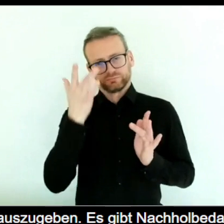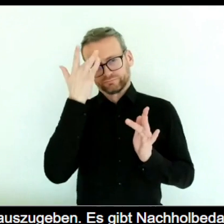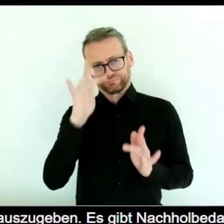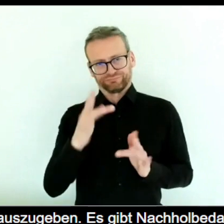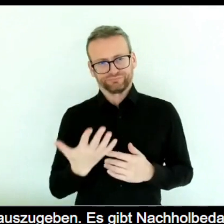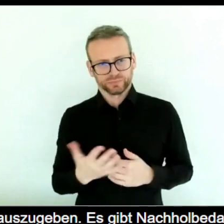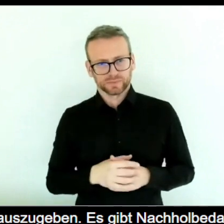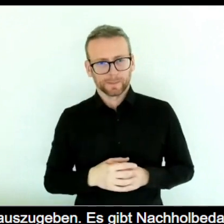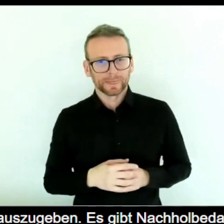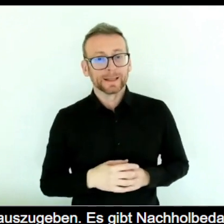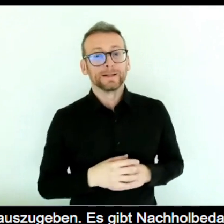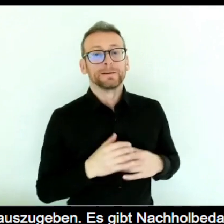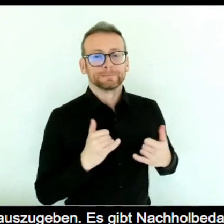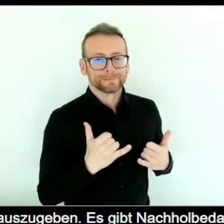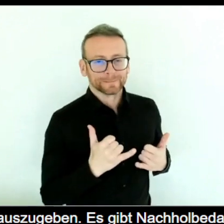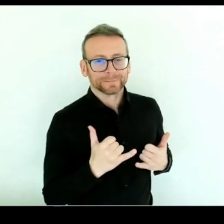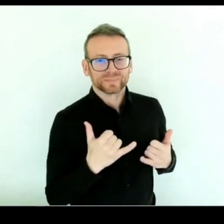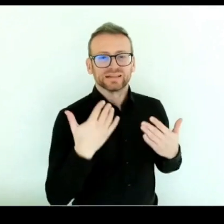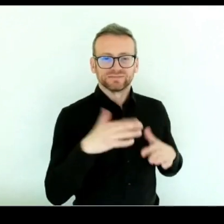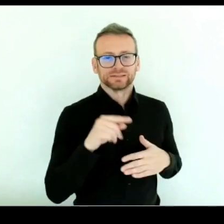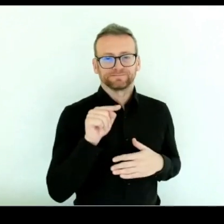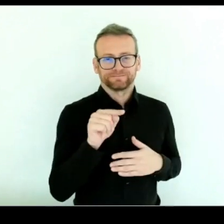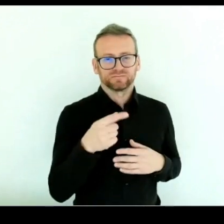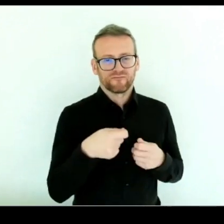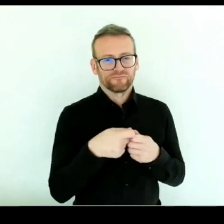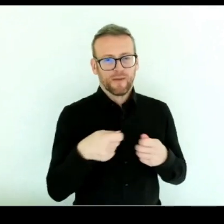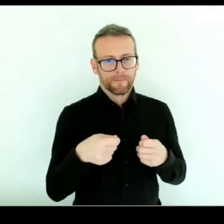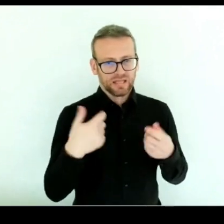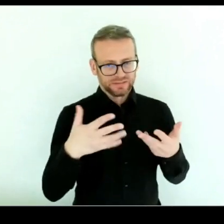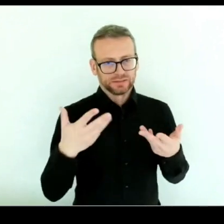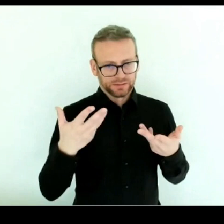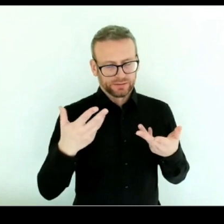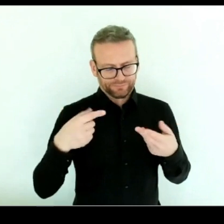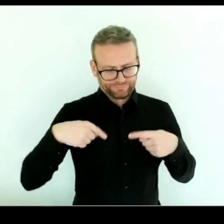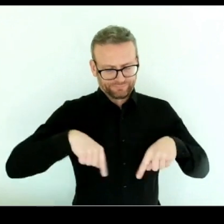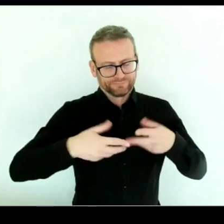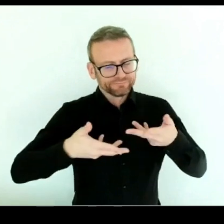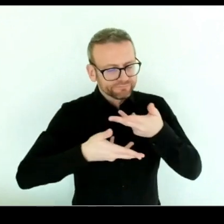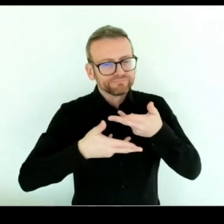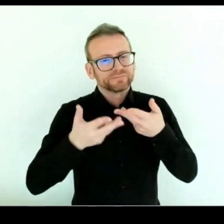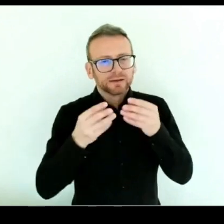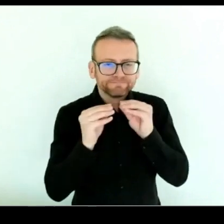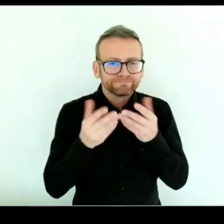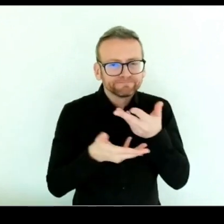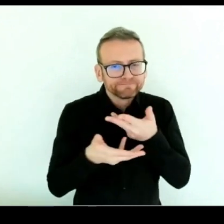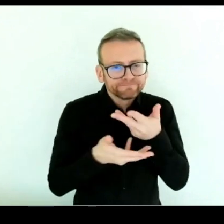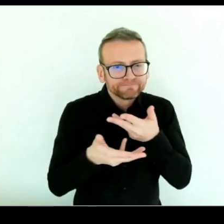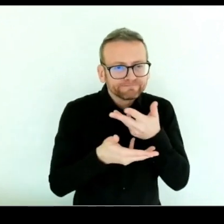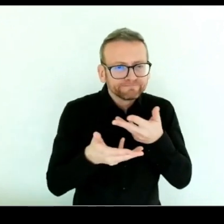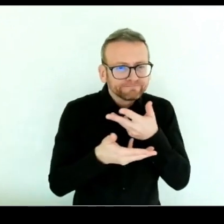,4 H, aber das schauen wir noch mal genau nach. Das habe ich jetzt aus dem Stehgreif nicht dabei, sage ich.